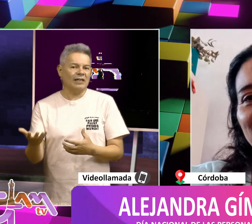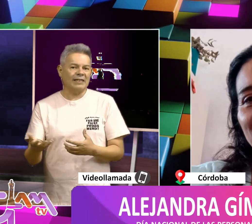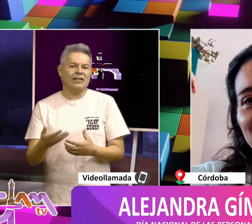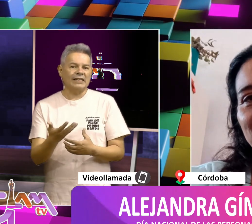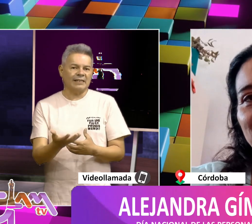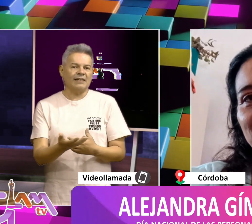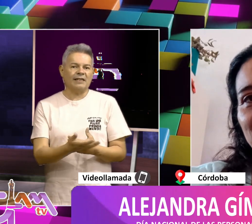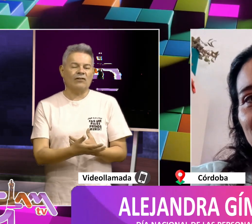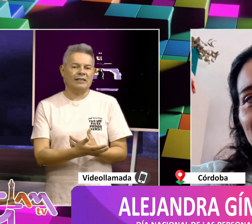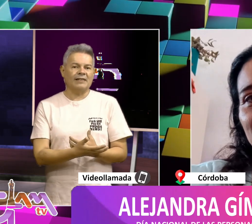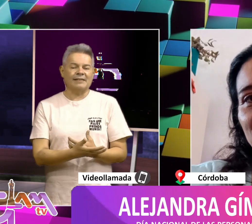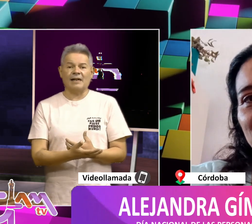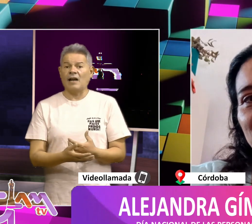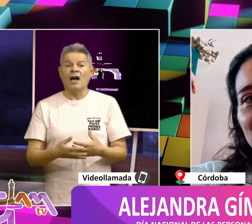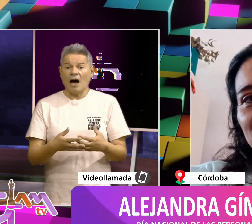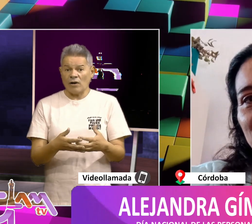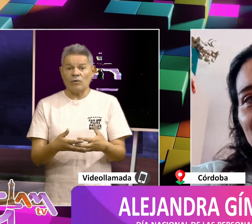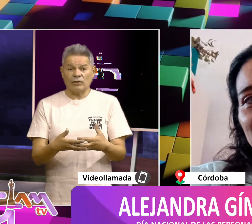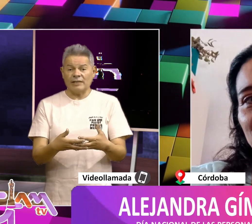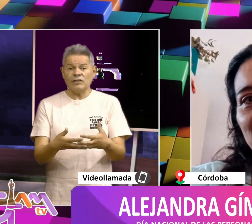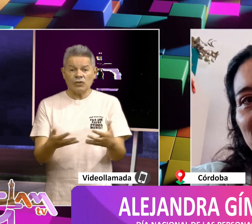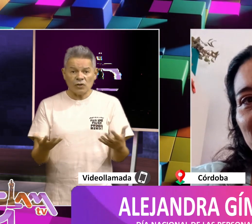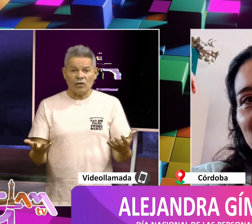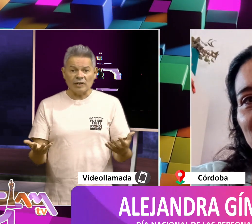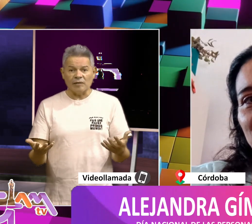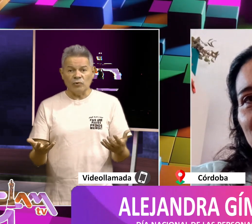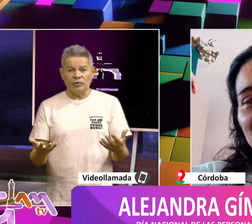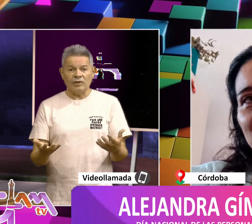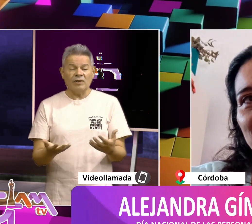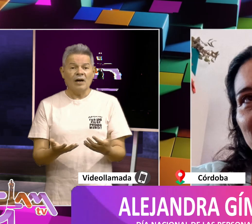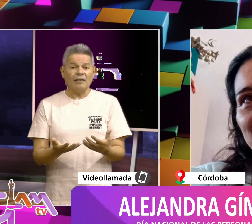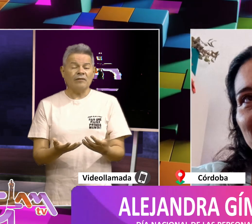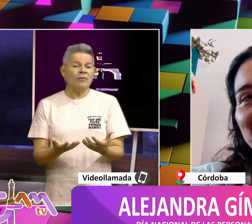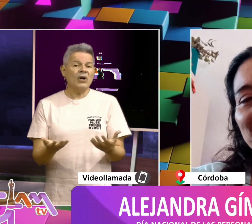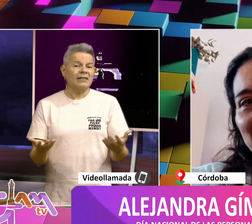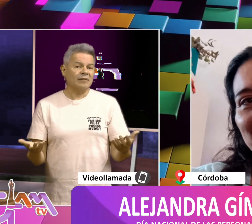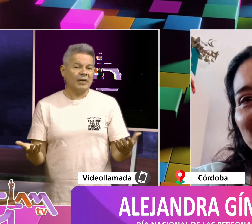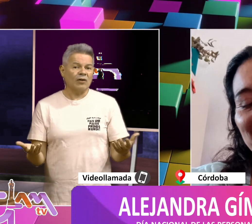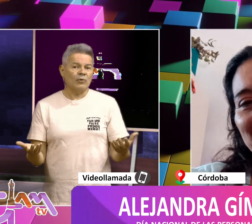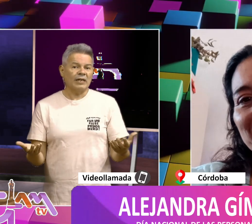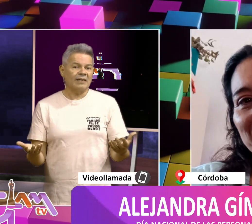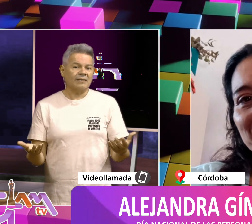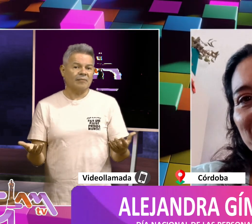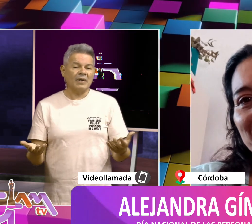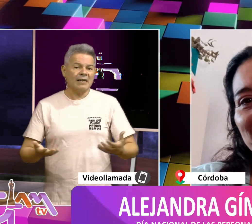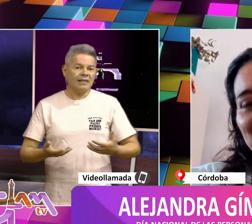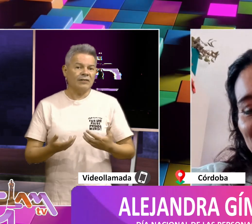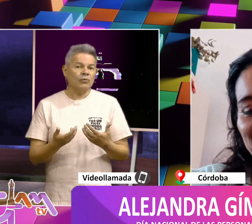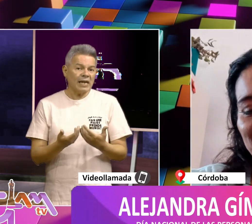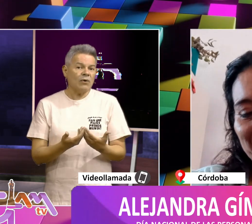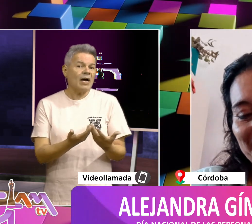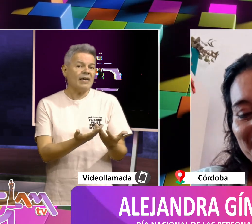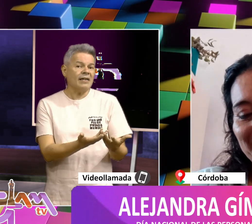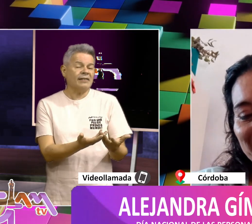conocer lo que quieren, necesitan o lo que tienen que sacar. Ahora, cuando estén solos en el mundo, ¿cómo hacen para comunicarse? Más allá que